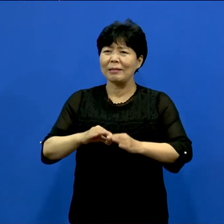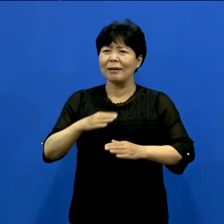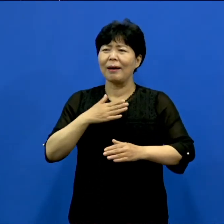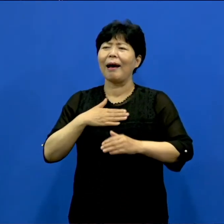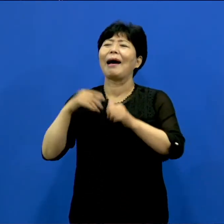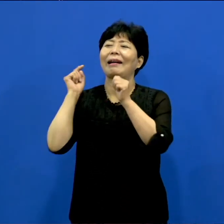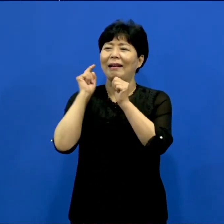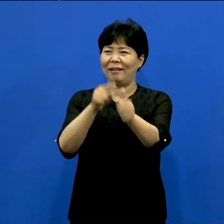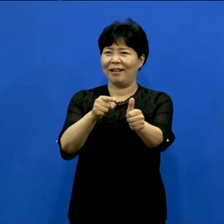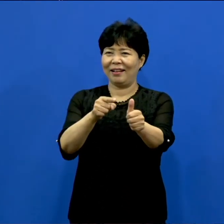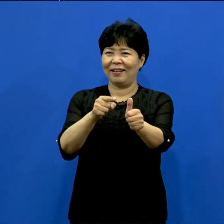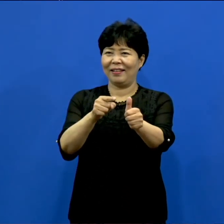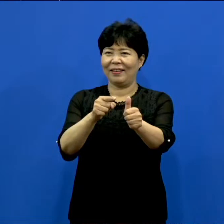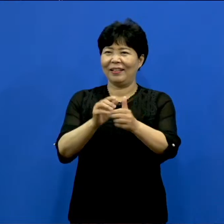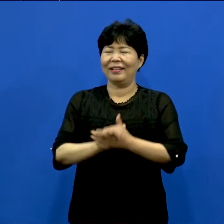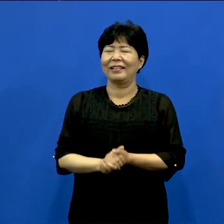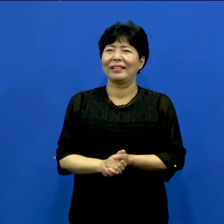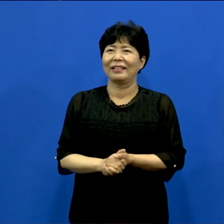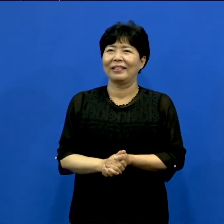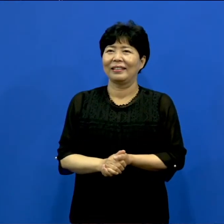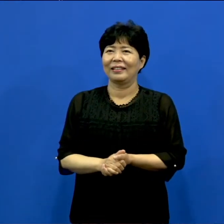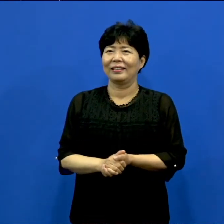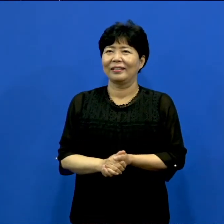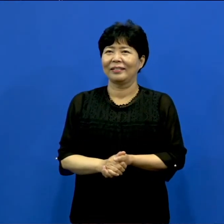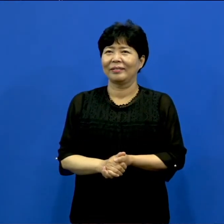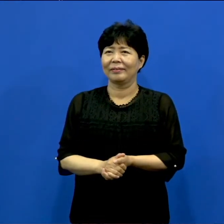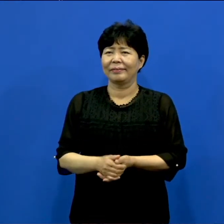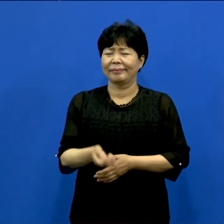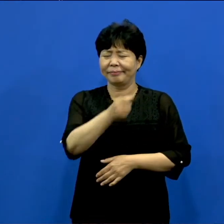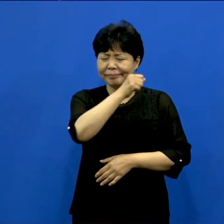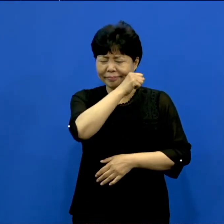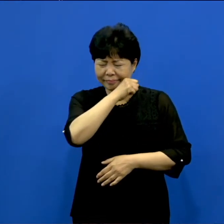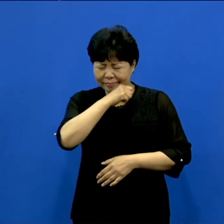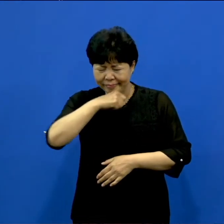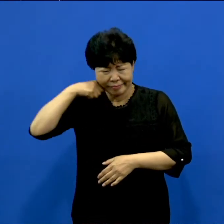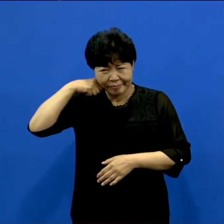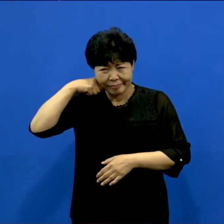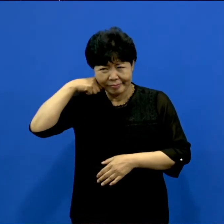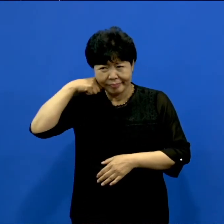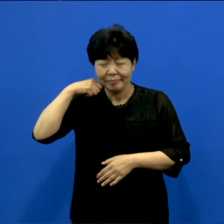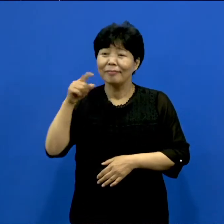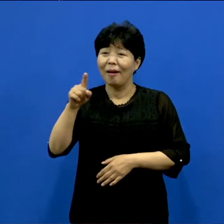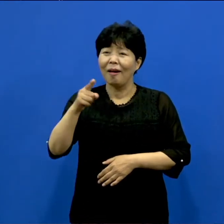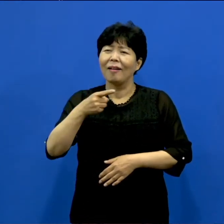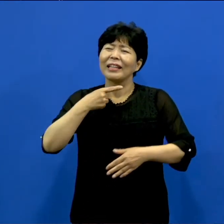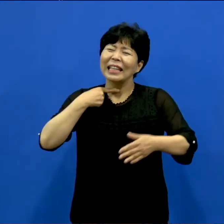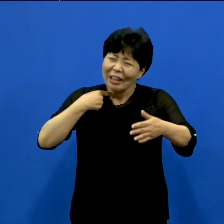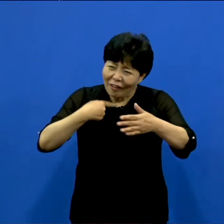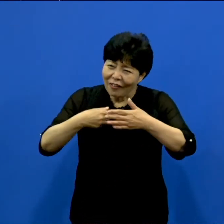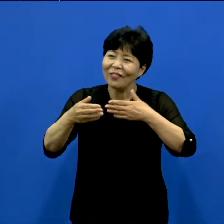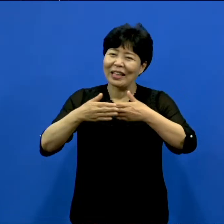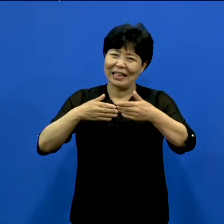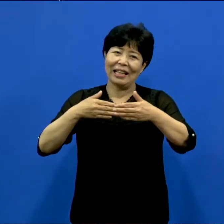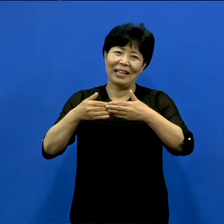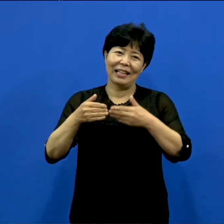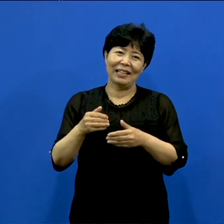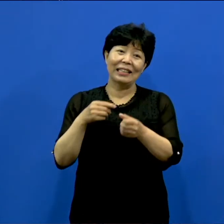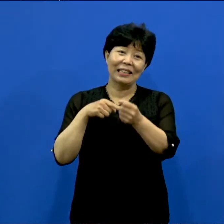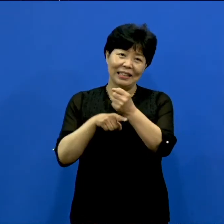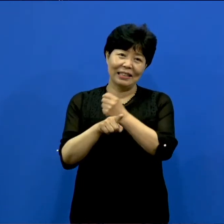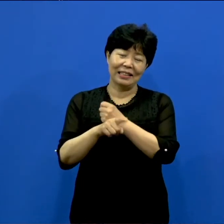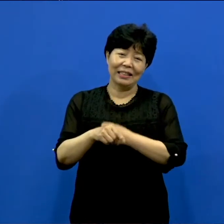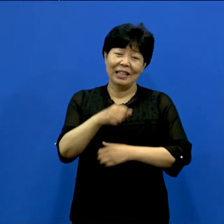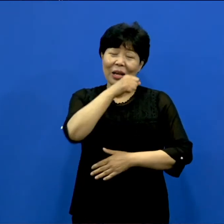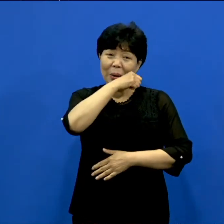할지어다. 맛보아 할지어다. 이 맛을 본다는 거죠. 이런 맛을 보는 거는 이건 모를 수 없잖아요. 맛을 어떻게